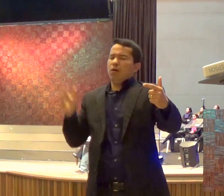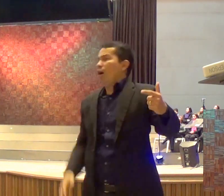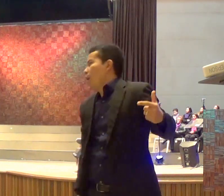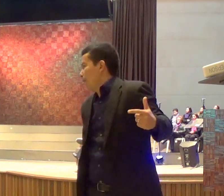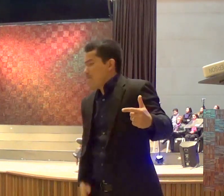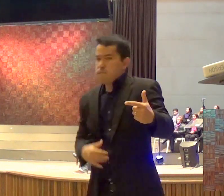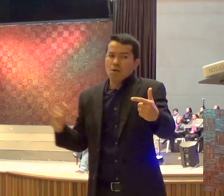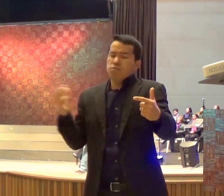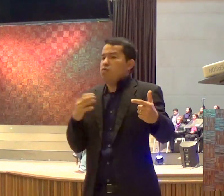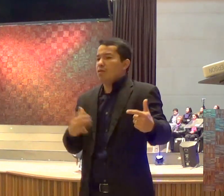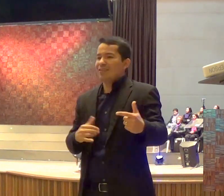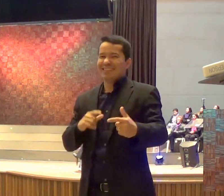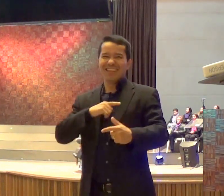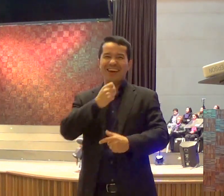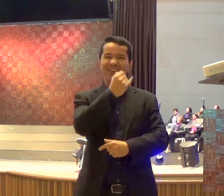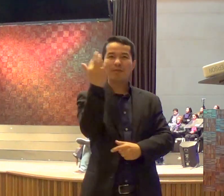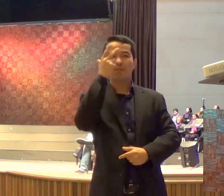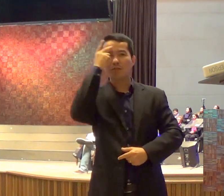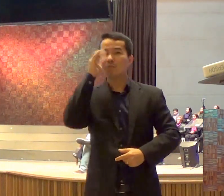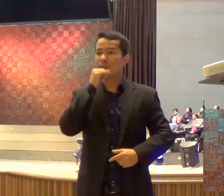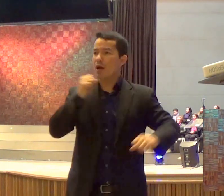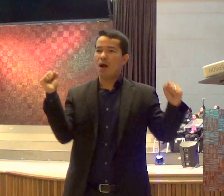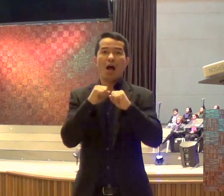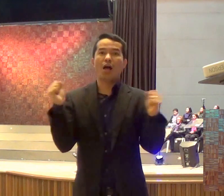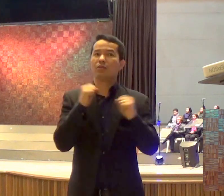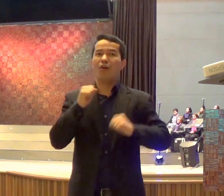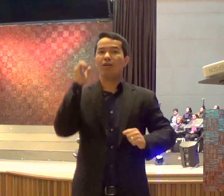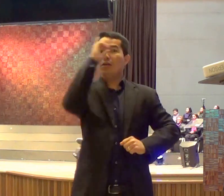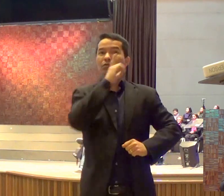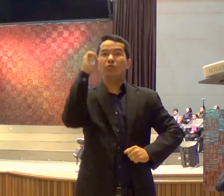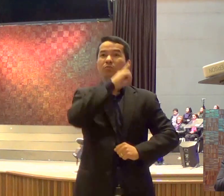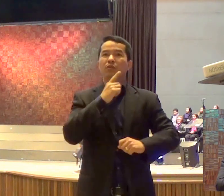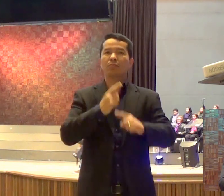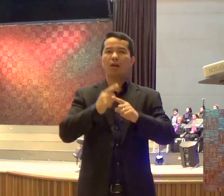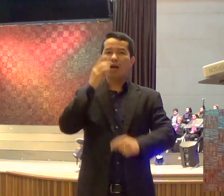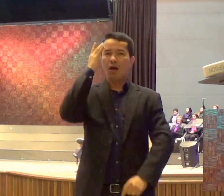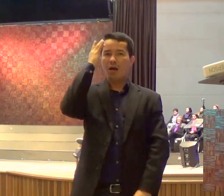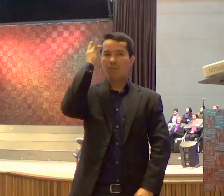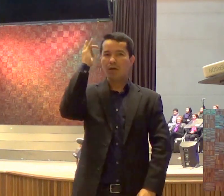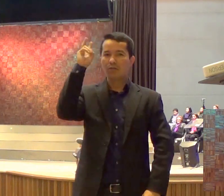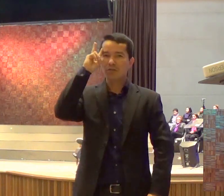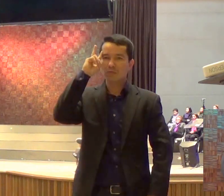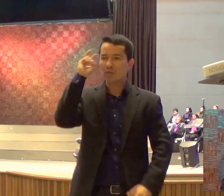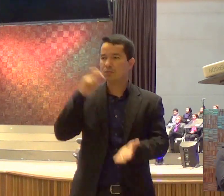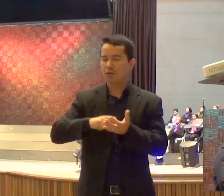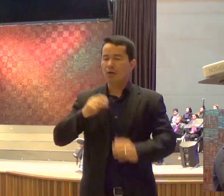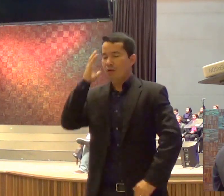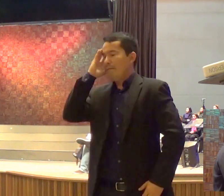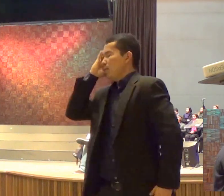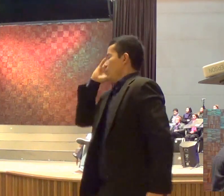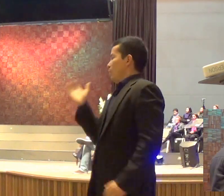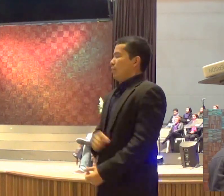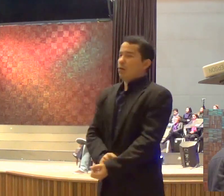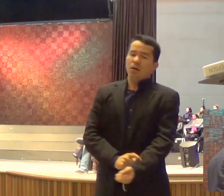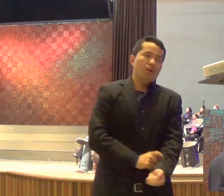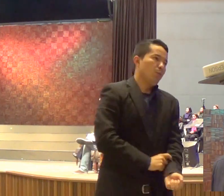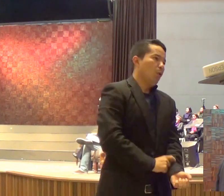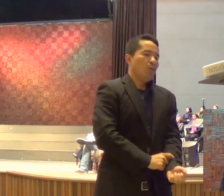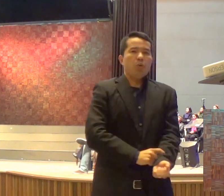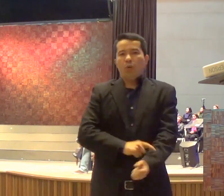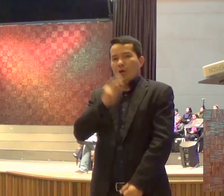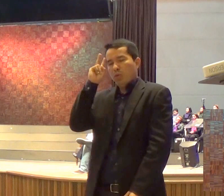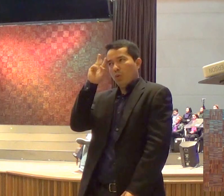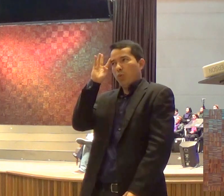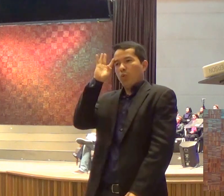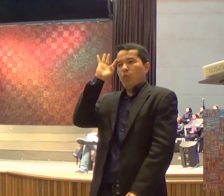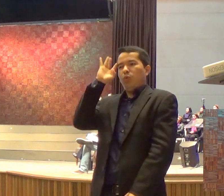não acabe porque amanhã segunda-feira cedinho Já tem uma situação para ser resolvida os problemas na